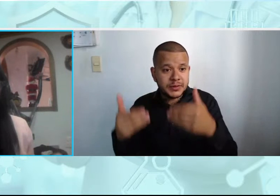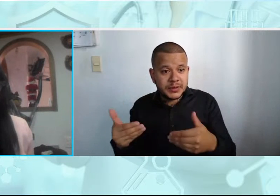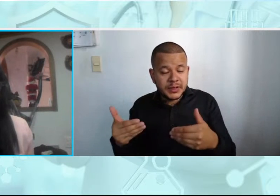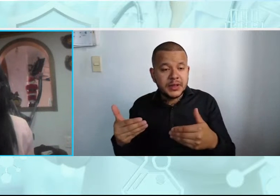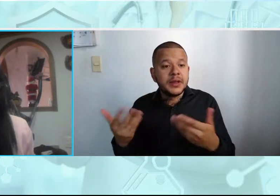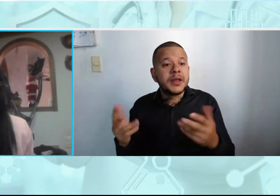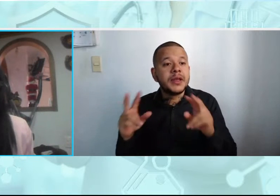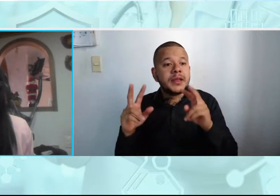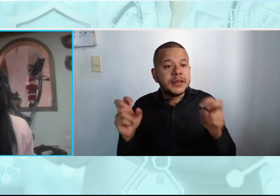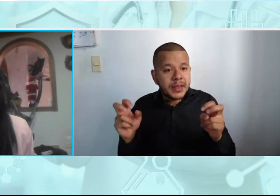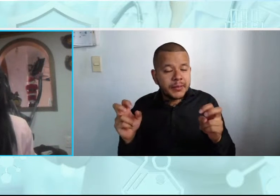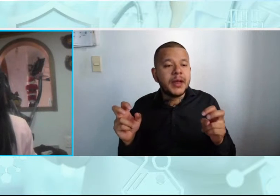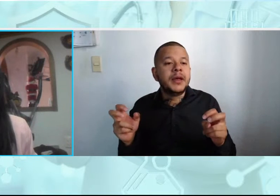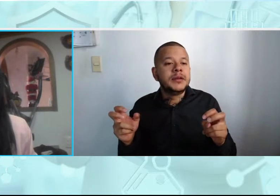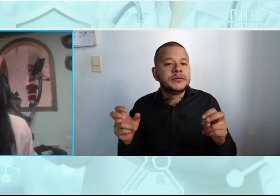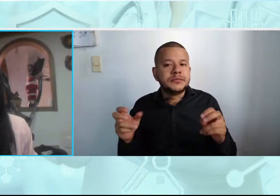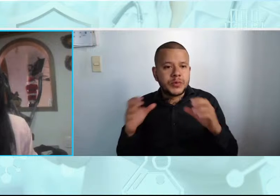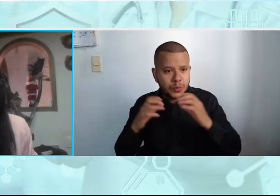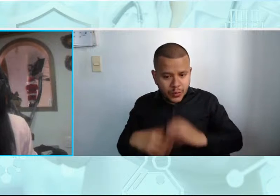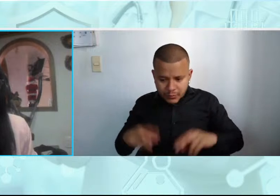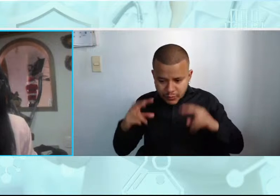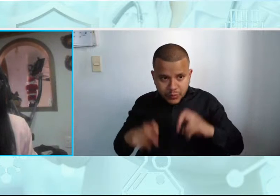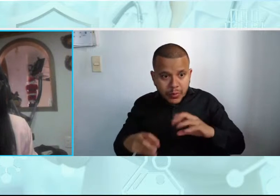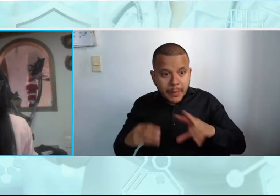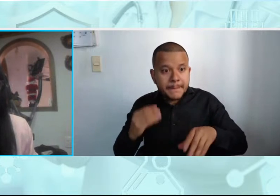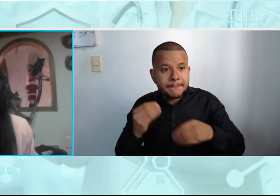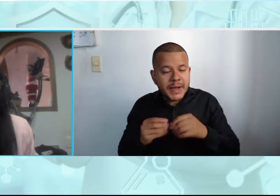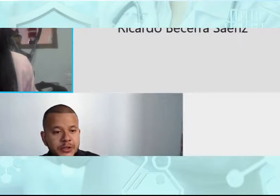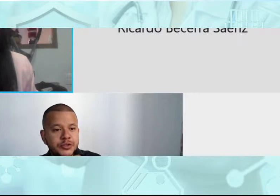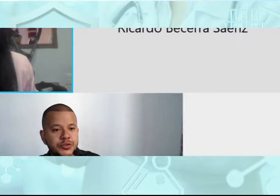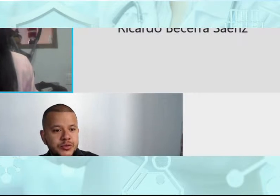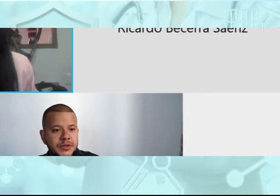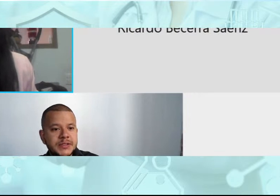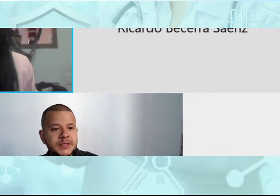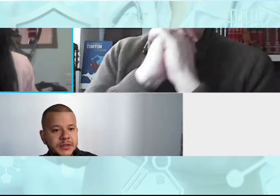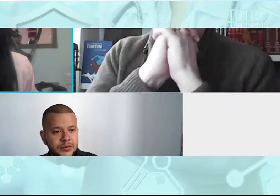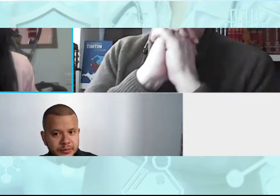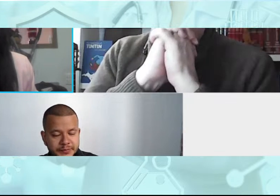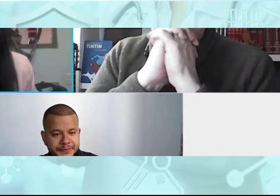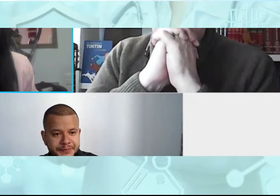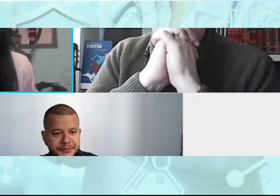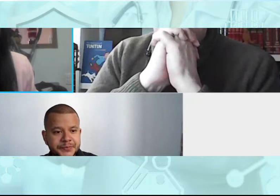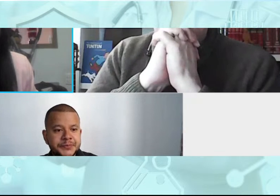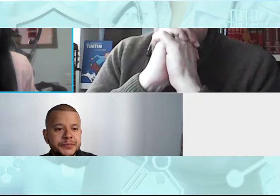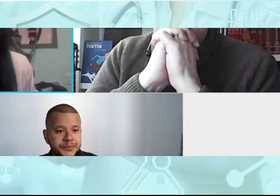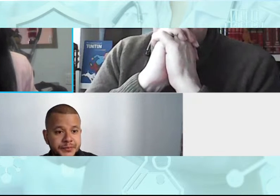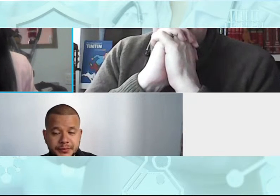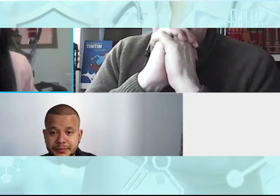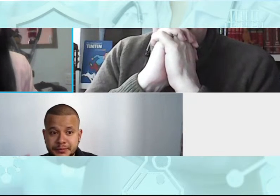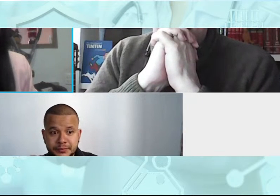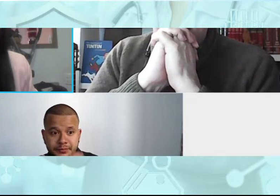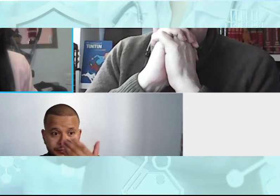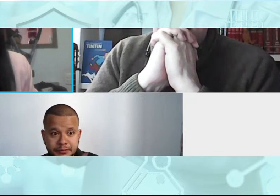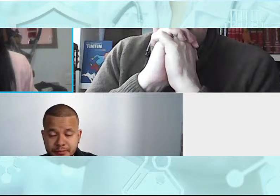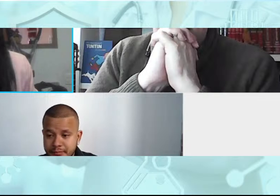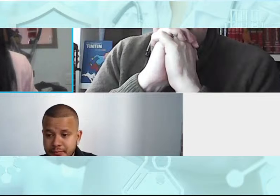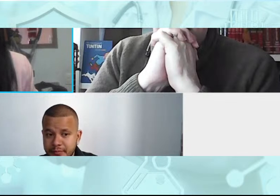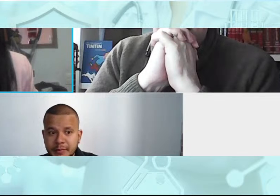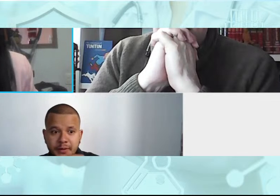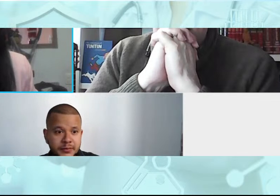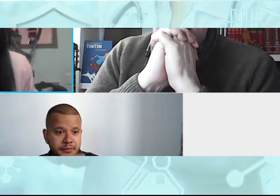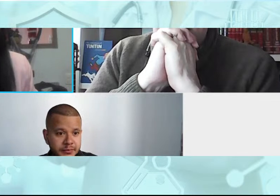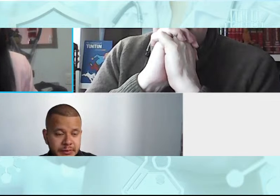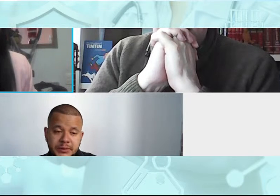modelo biopsicosocial. Es decir, esta realización de esta certificación se basa en esos tres